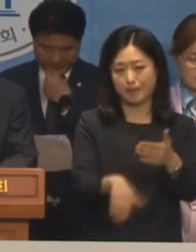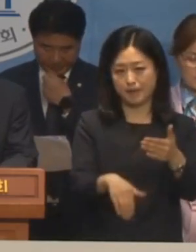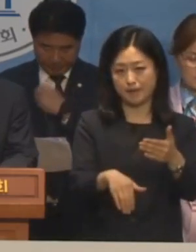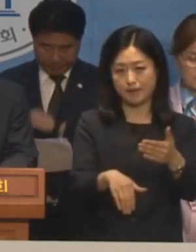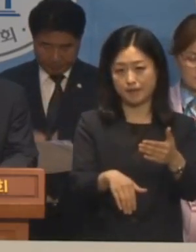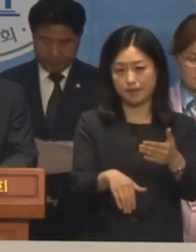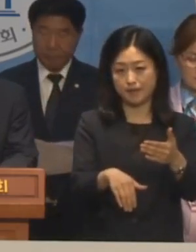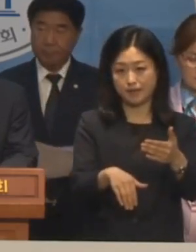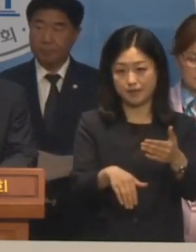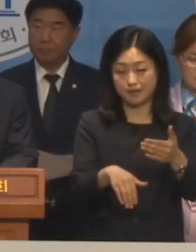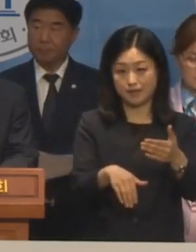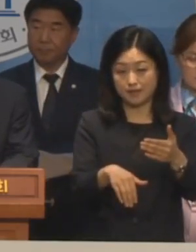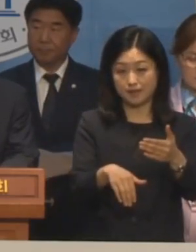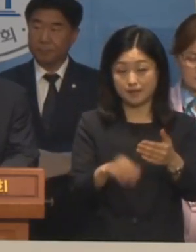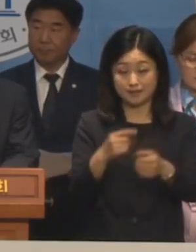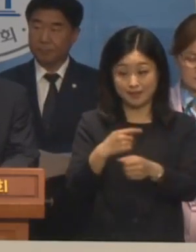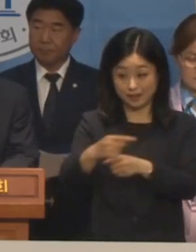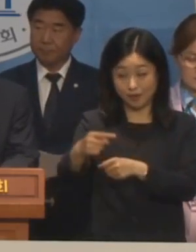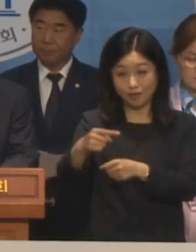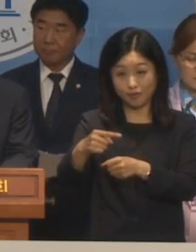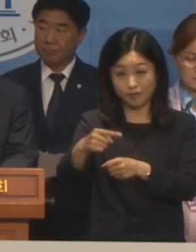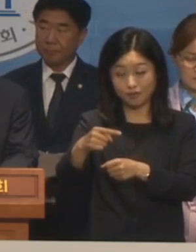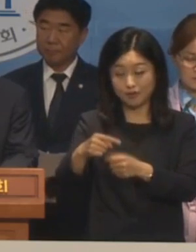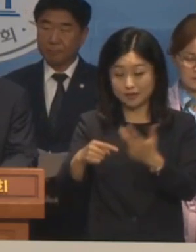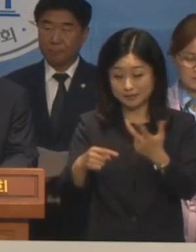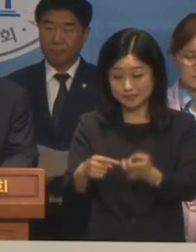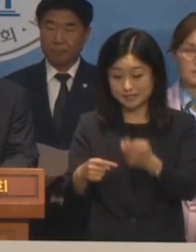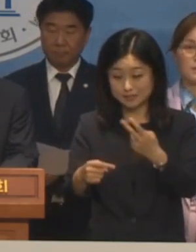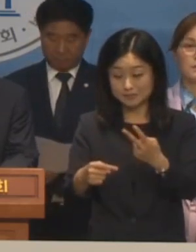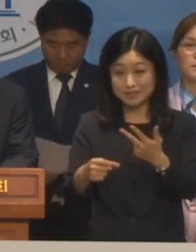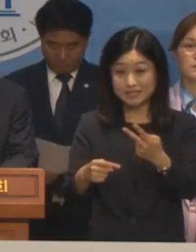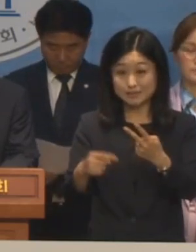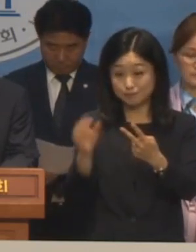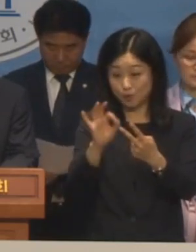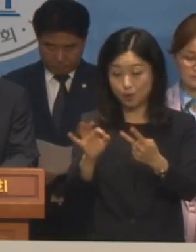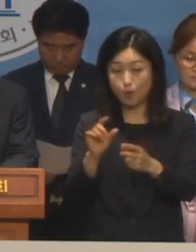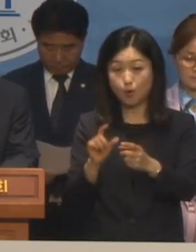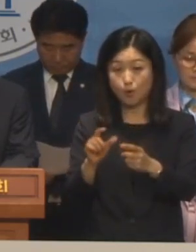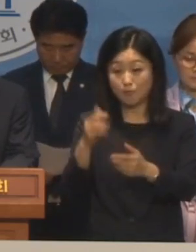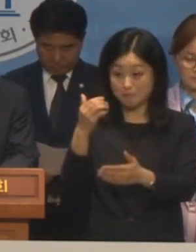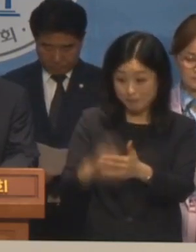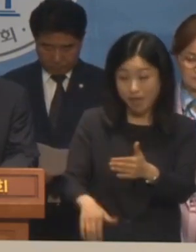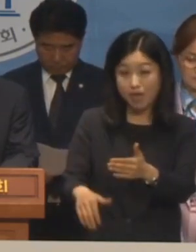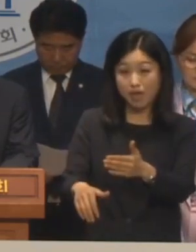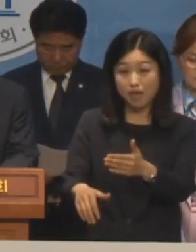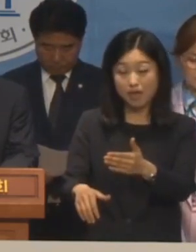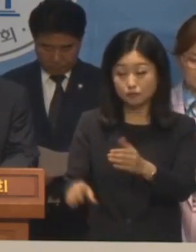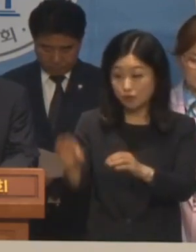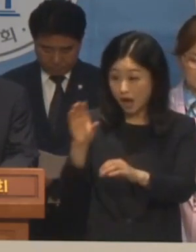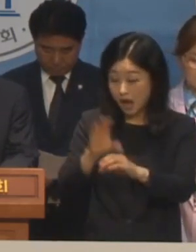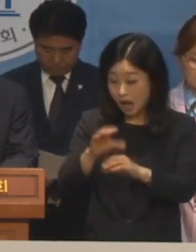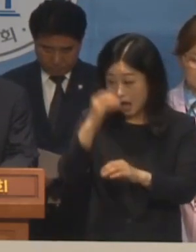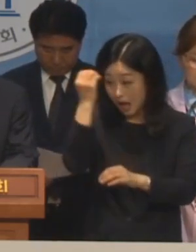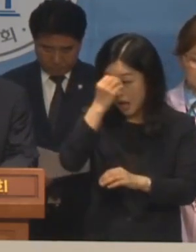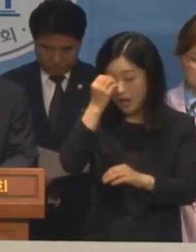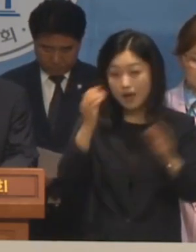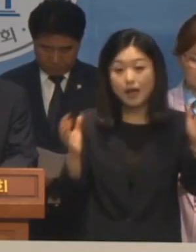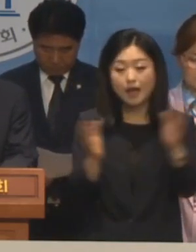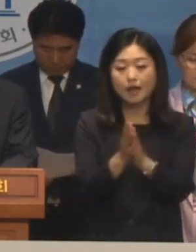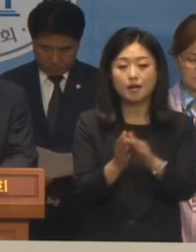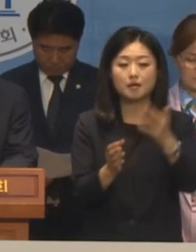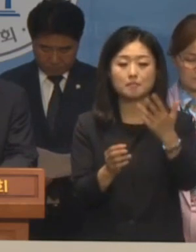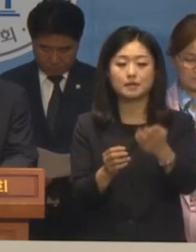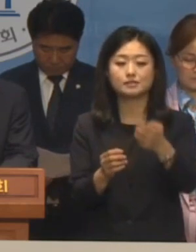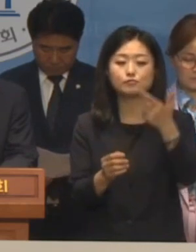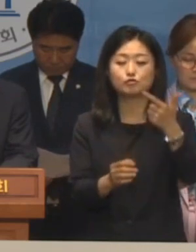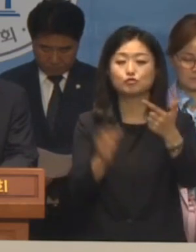삭감하더니 2025년에는 72%를 추가로 삭감해 2년 동안 총 86%의